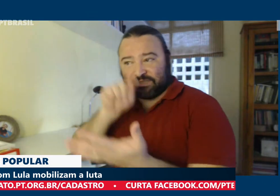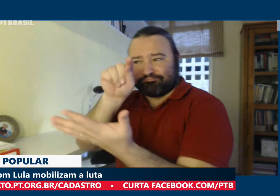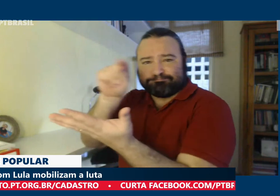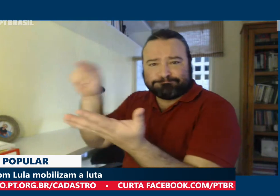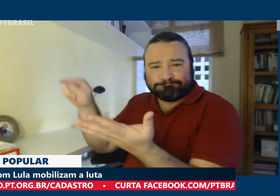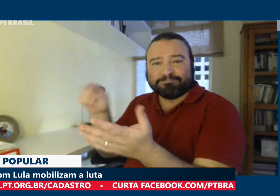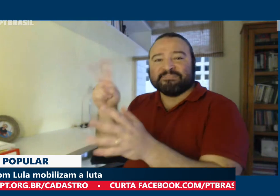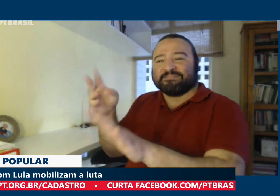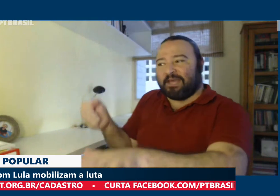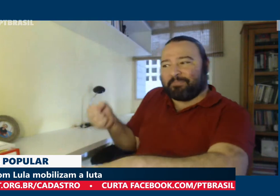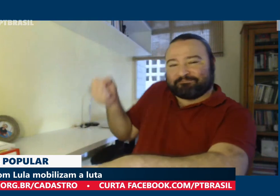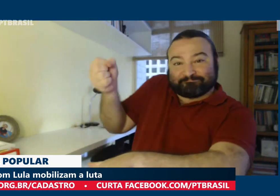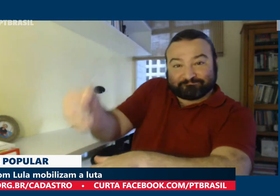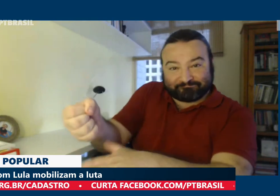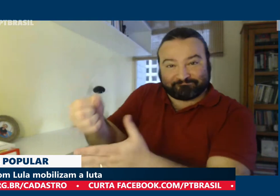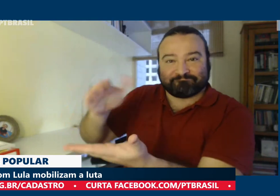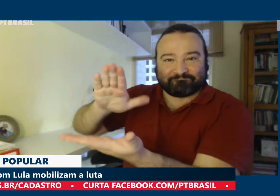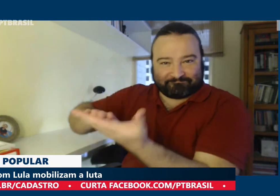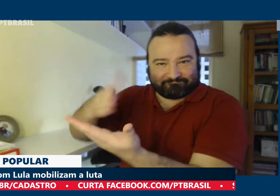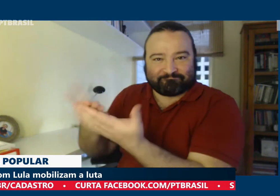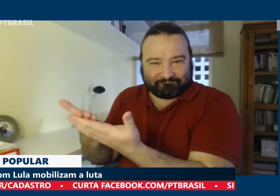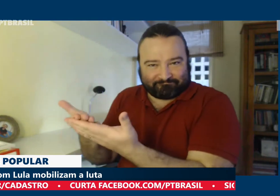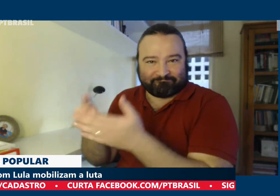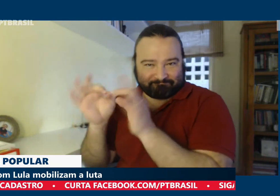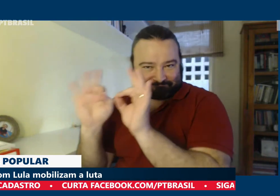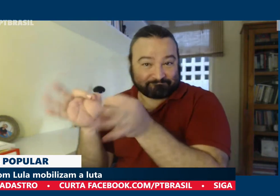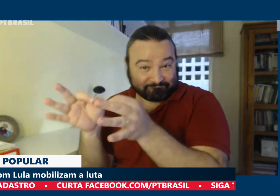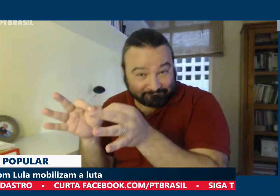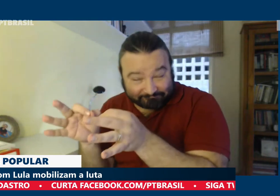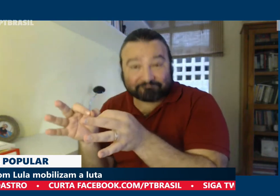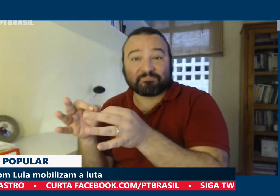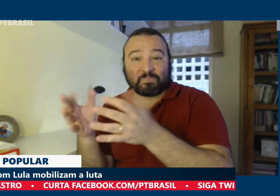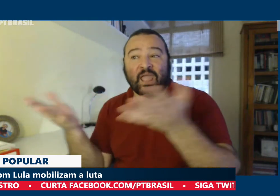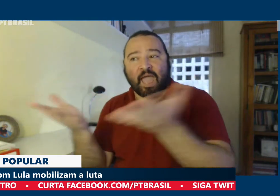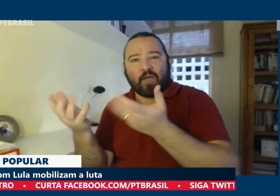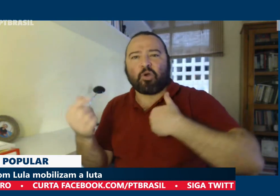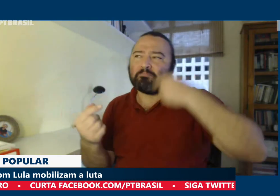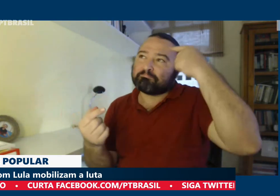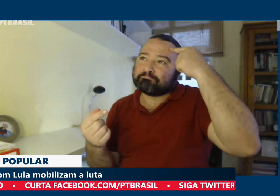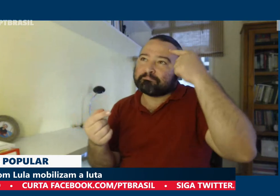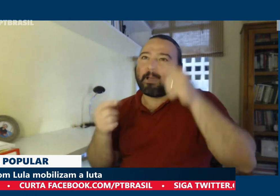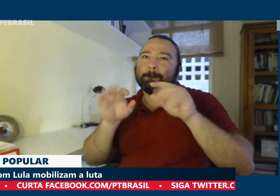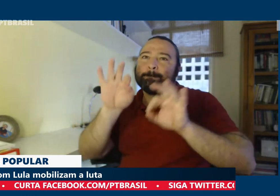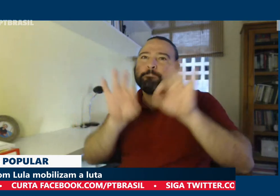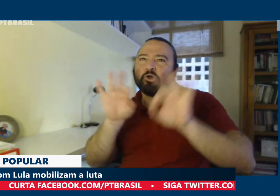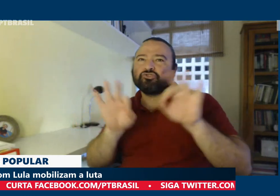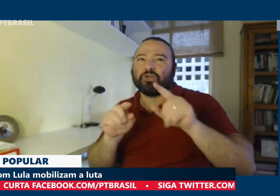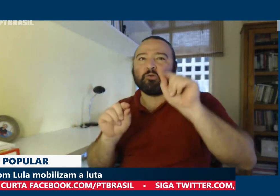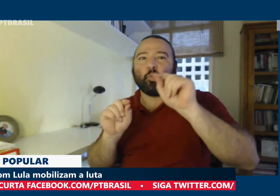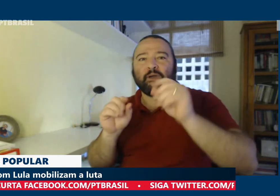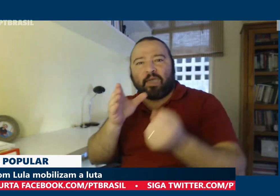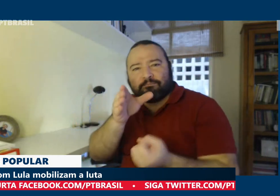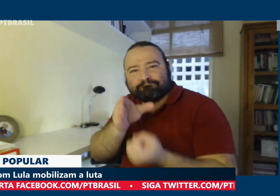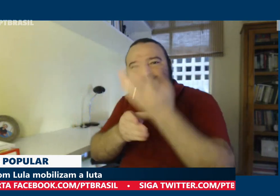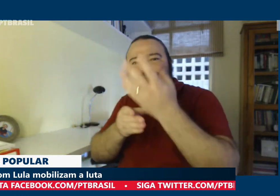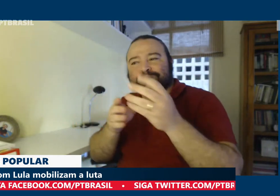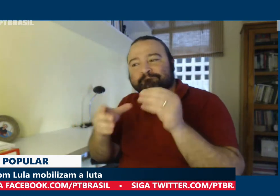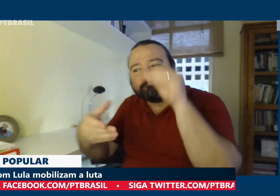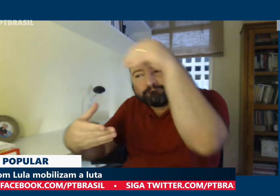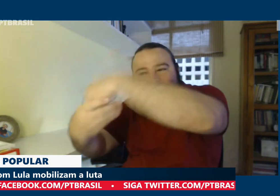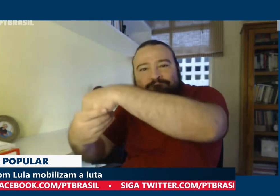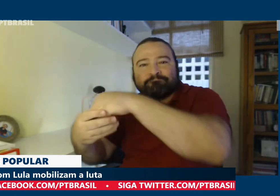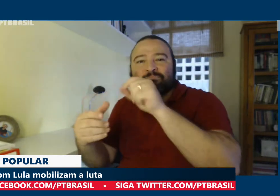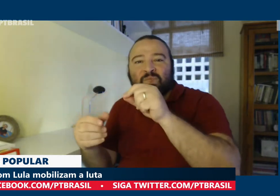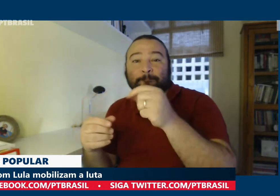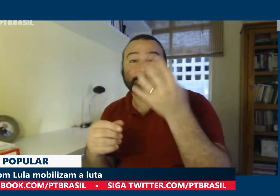hospitais, dentro do bombeiro, da polícia, em diferentes locais, há o auxílio de intérpretes. Mas eu fico